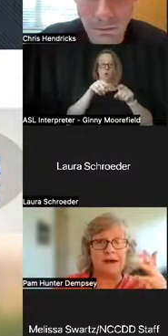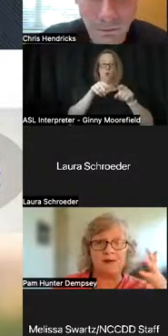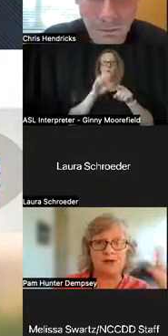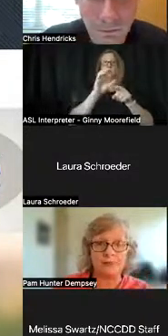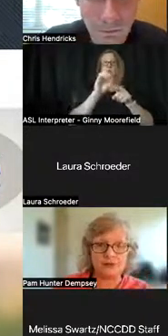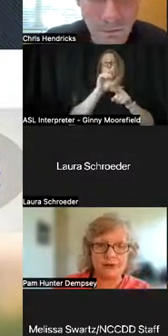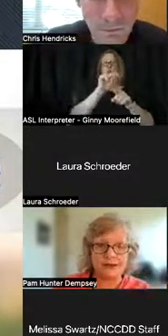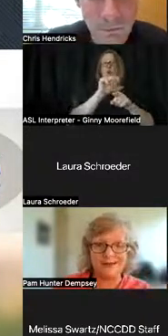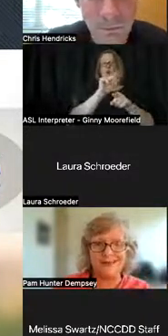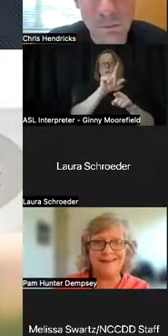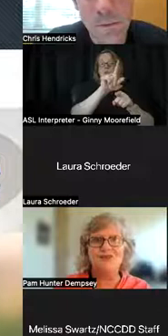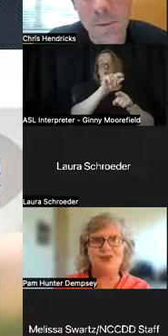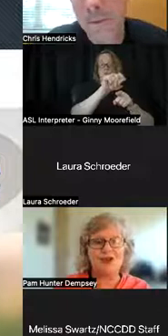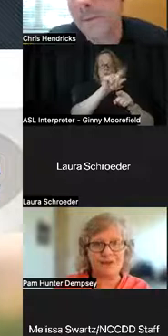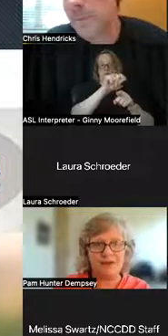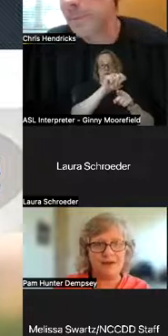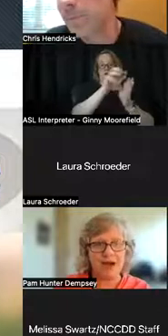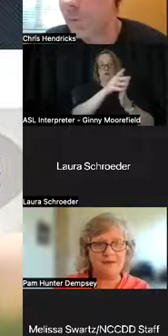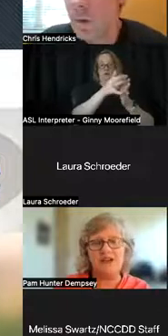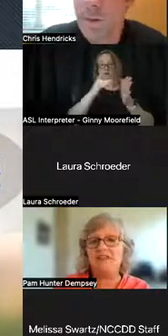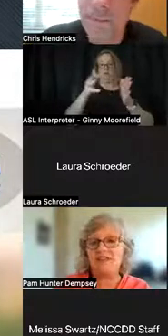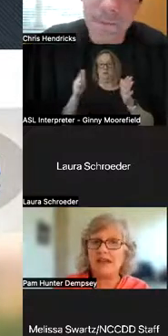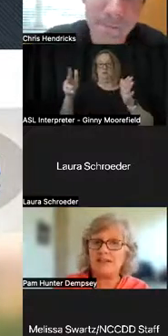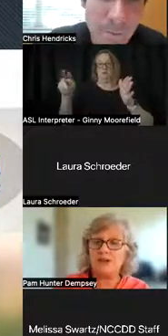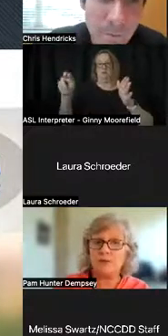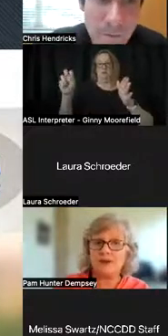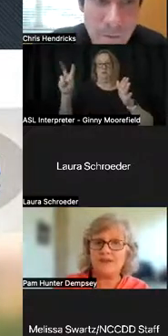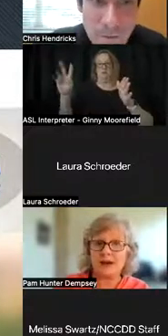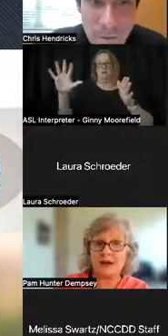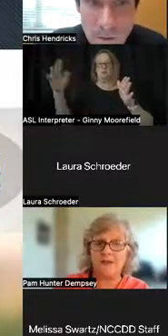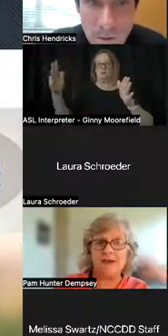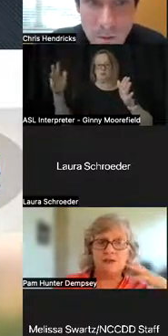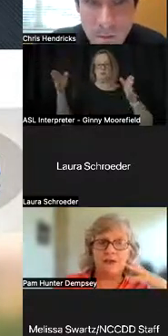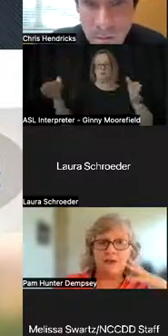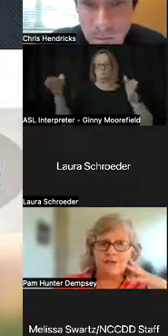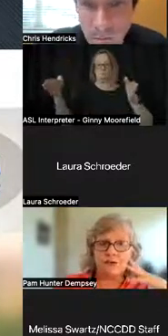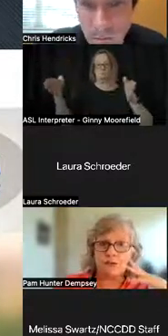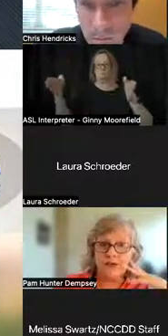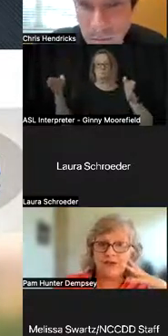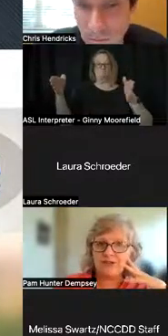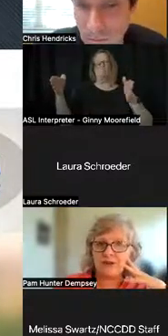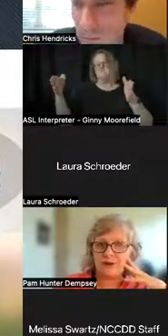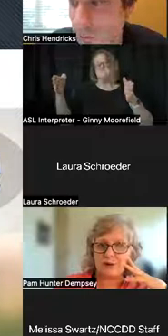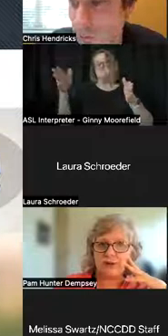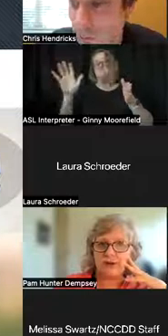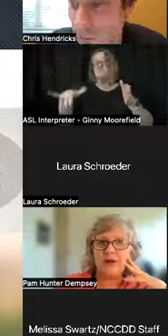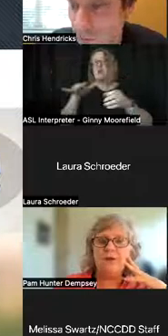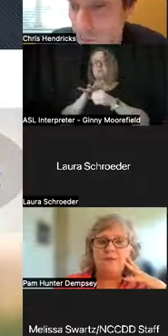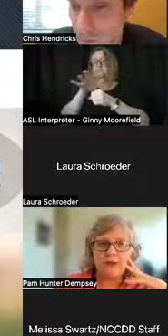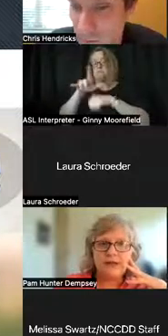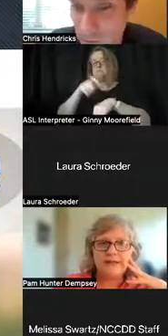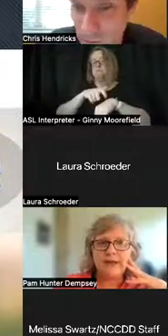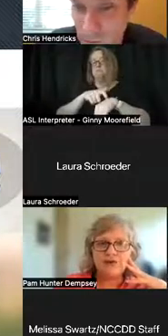antes del día de las elecciones es del 20 de octubre al 5 de octubre y eso es un buen periodo de tiempo